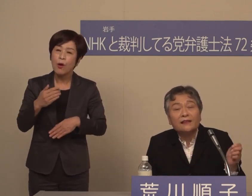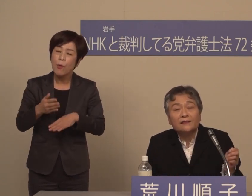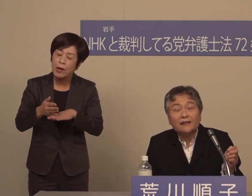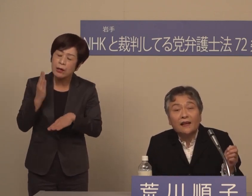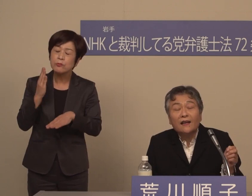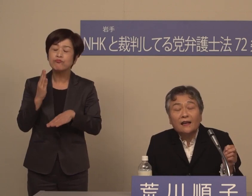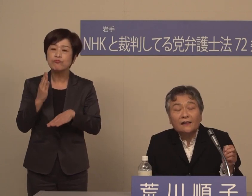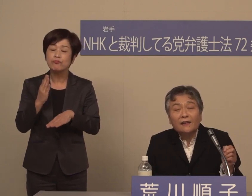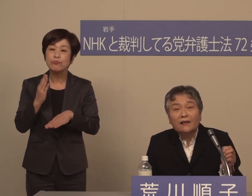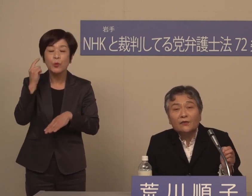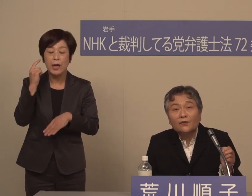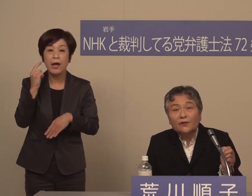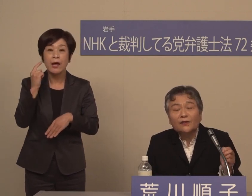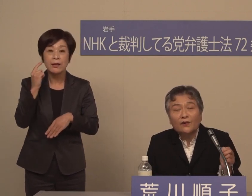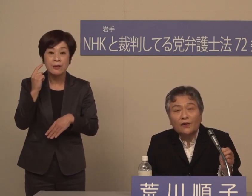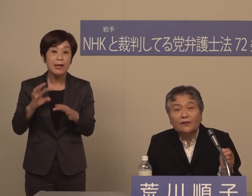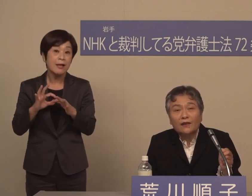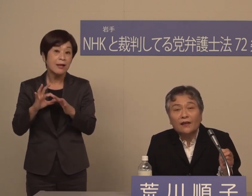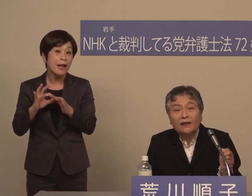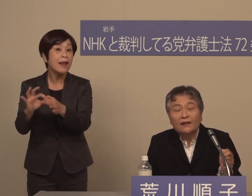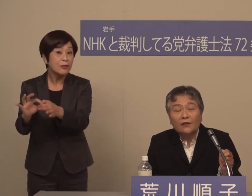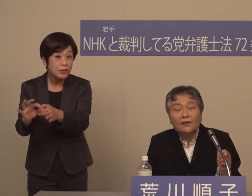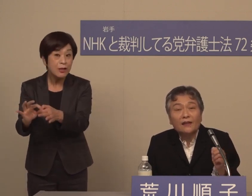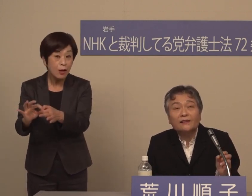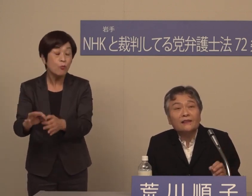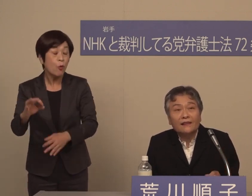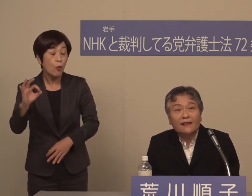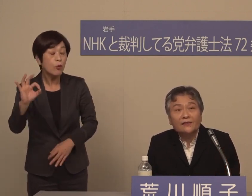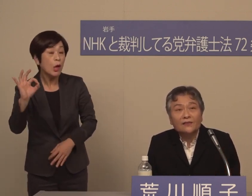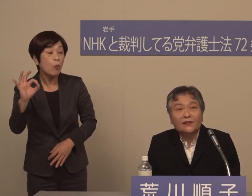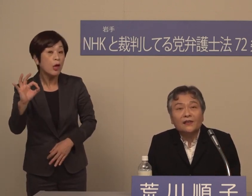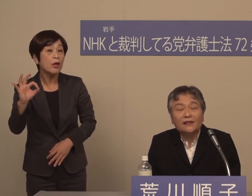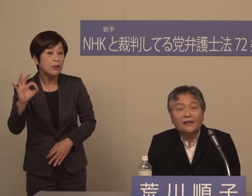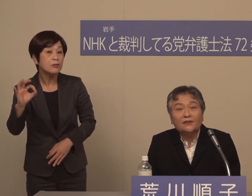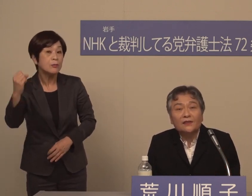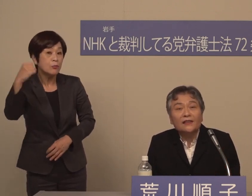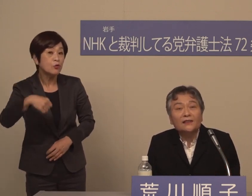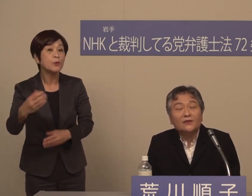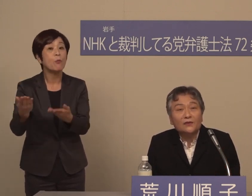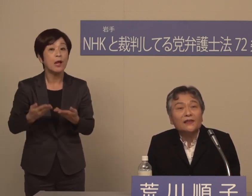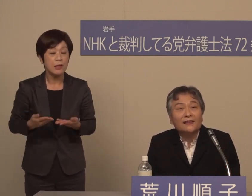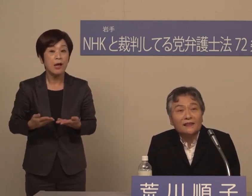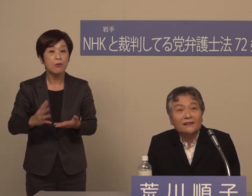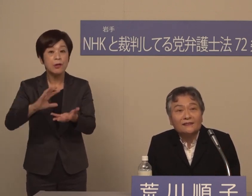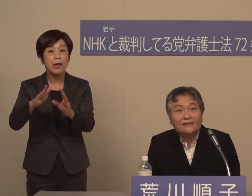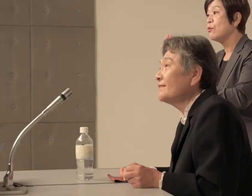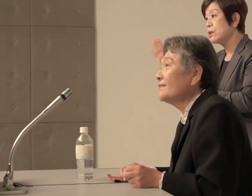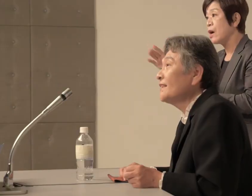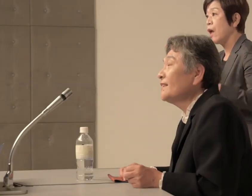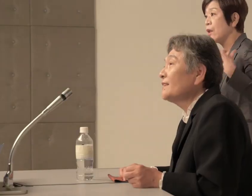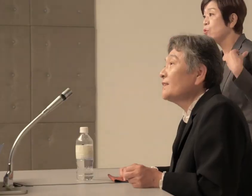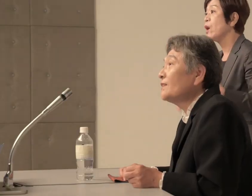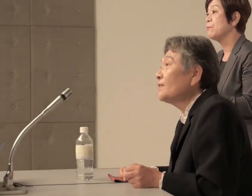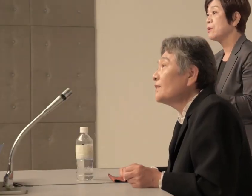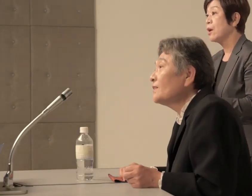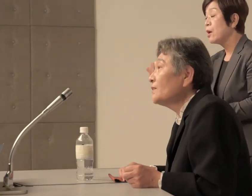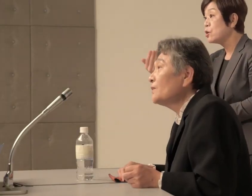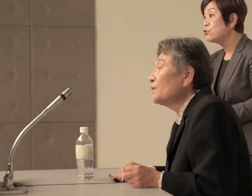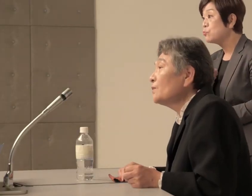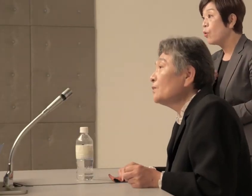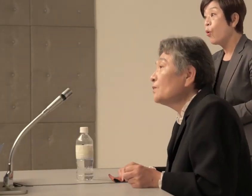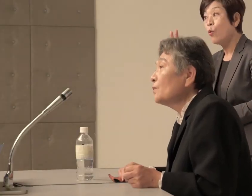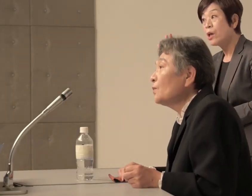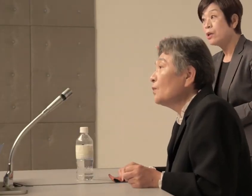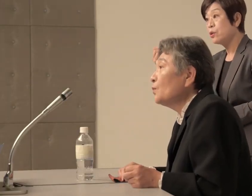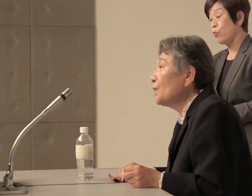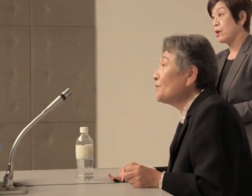千葉さん連絡したらいやあのーいいよってok って出てせて岩手2区から出ることになったんですeu ok って言われ